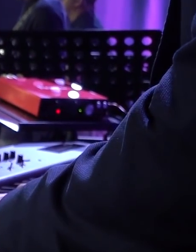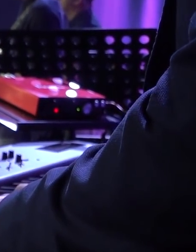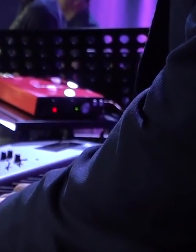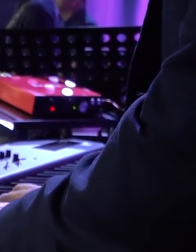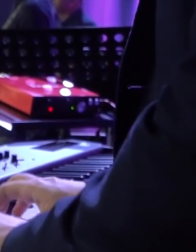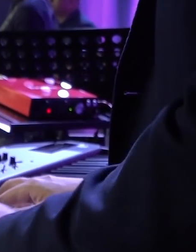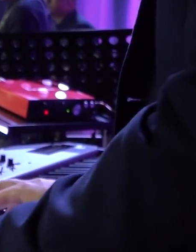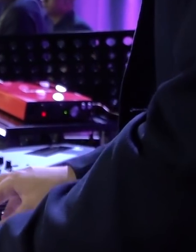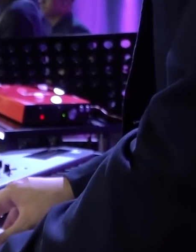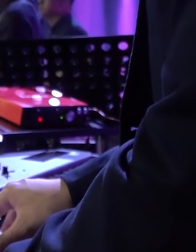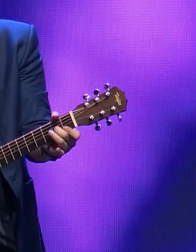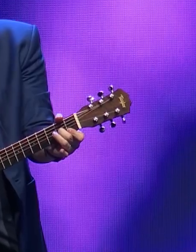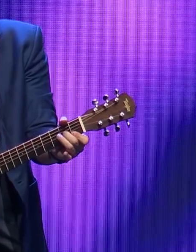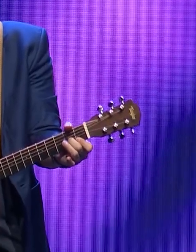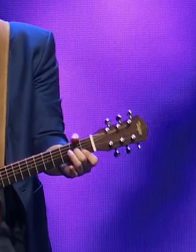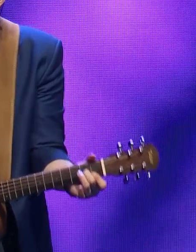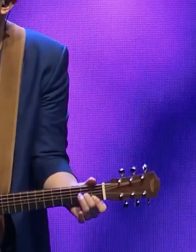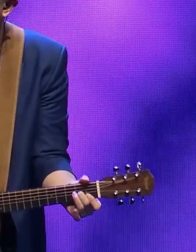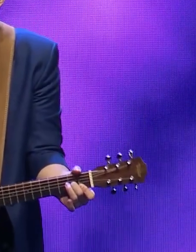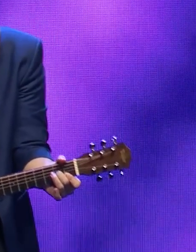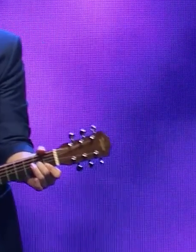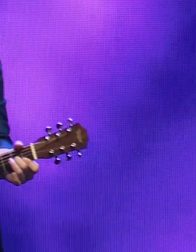seruan hatiku,